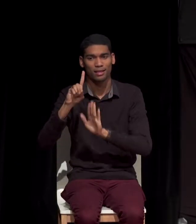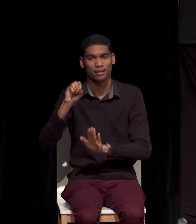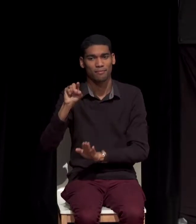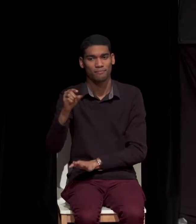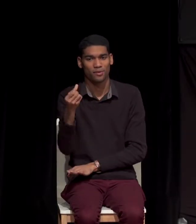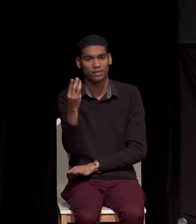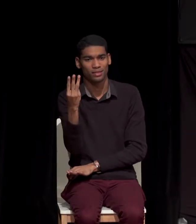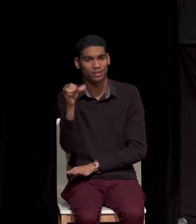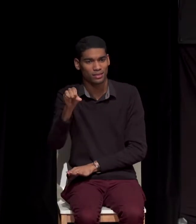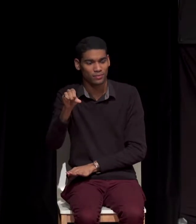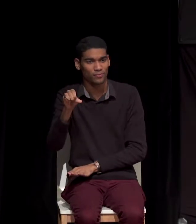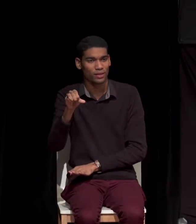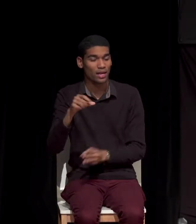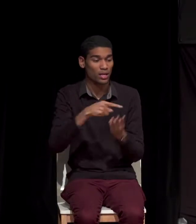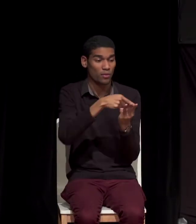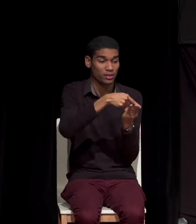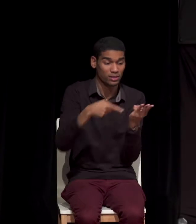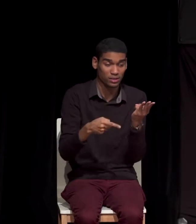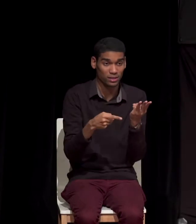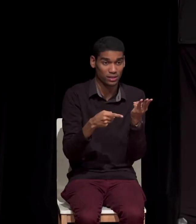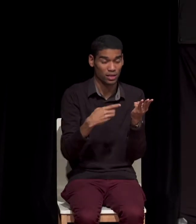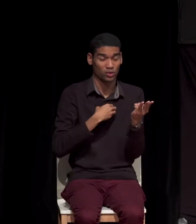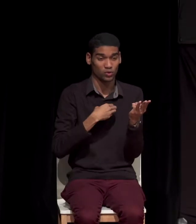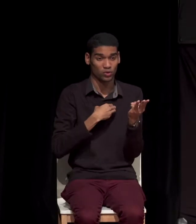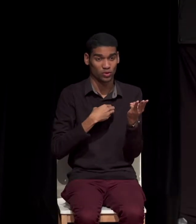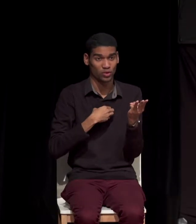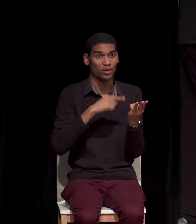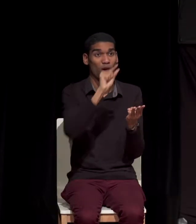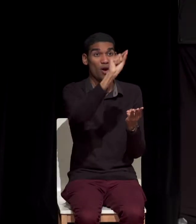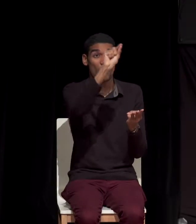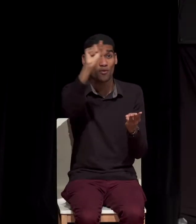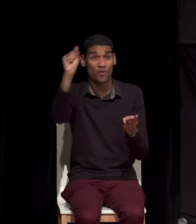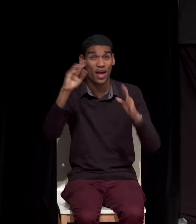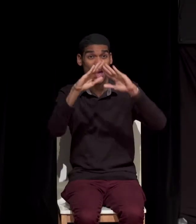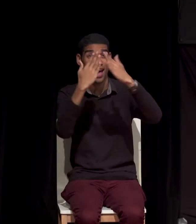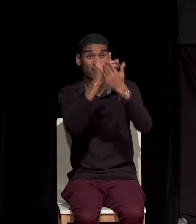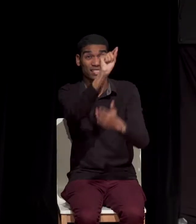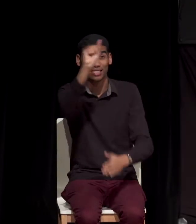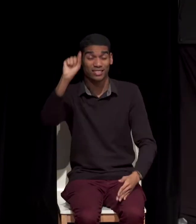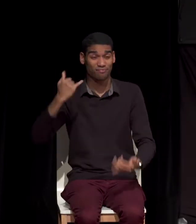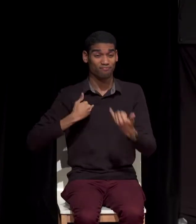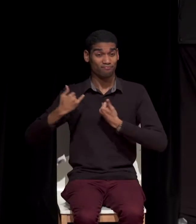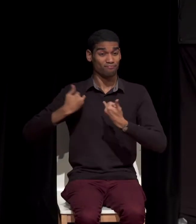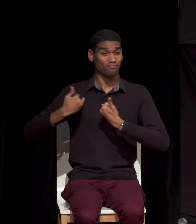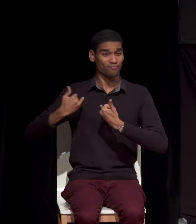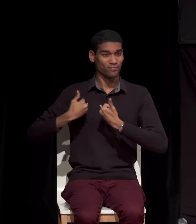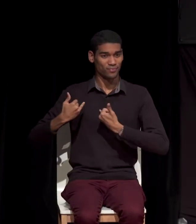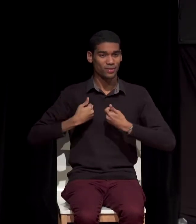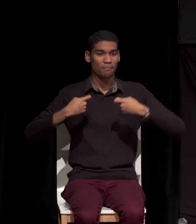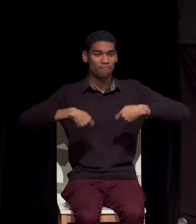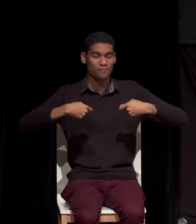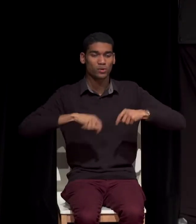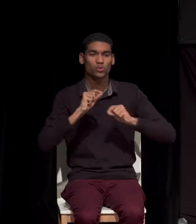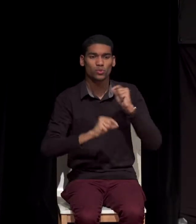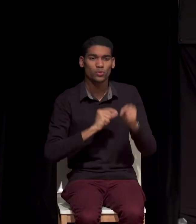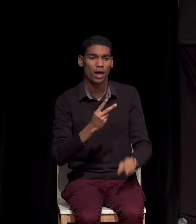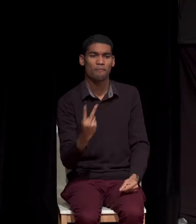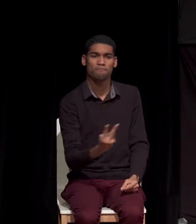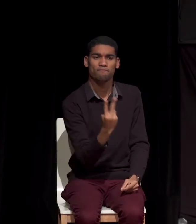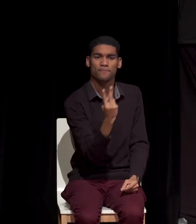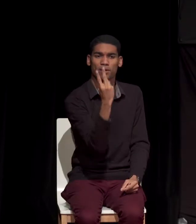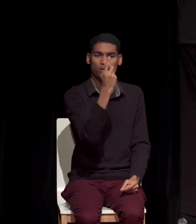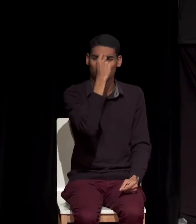nós identificamos foram o caminho que as escolas nos disseram, que precisava trabalhar a questão da valorização da